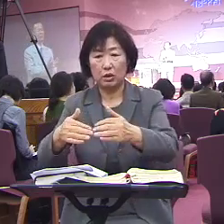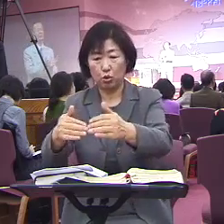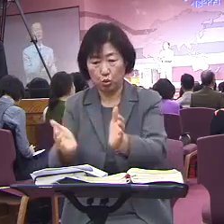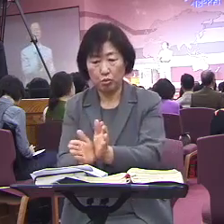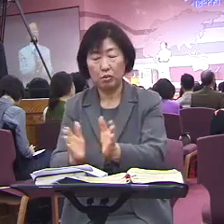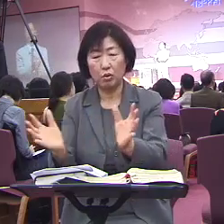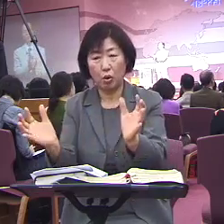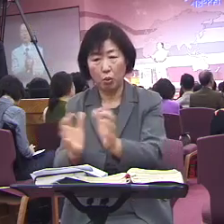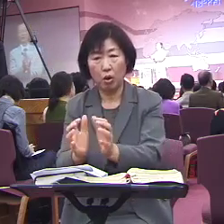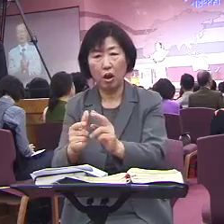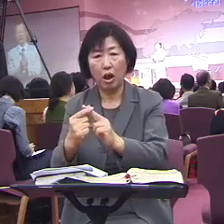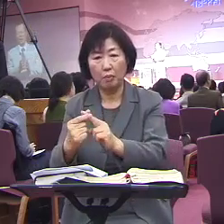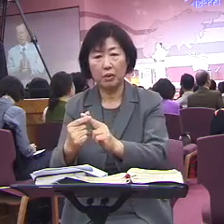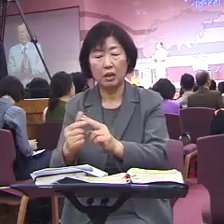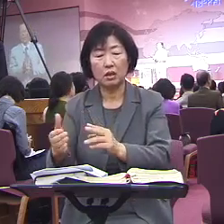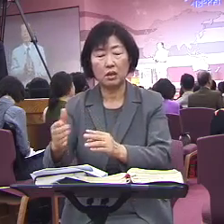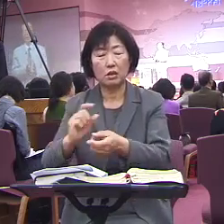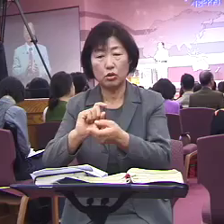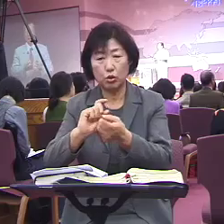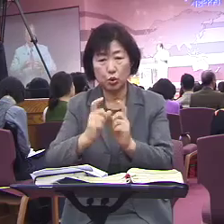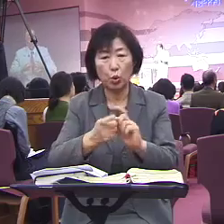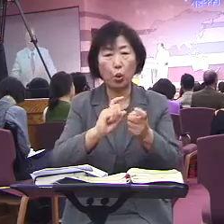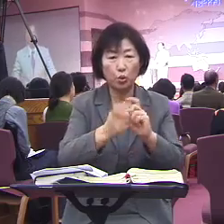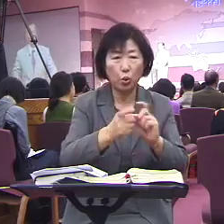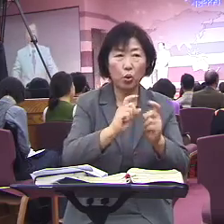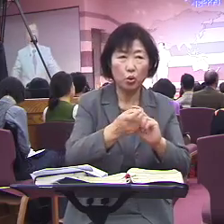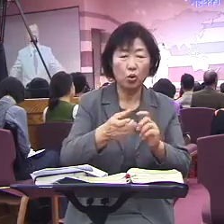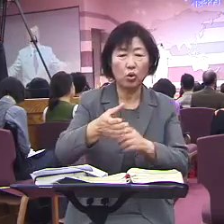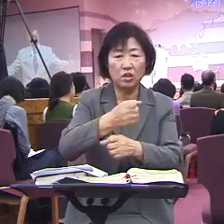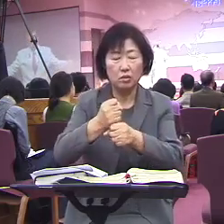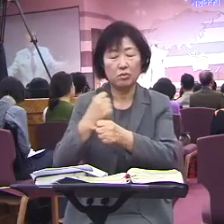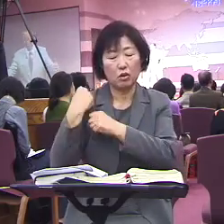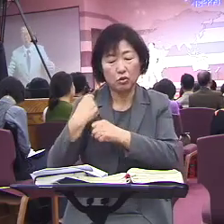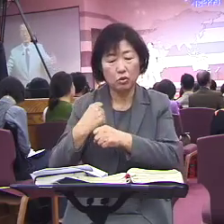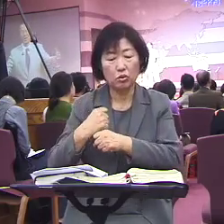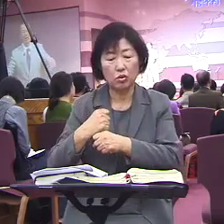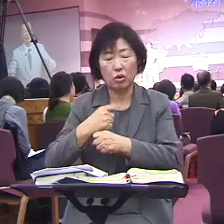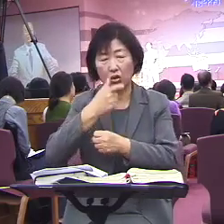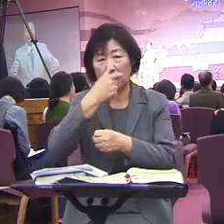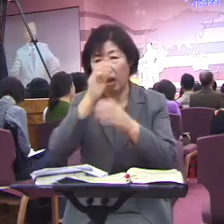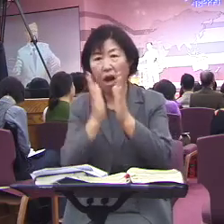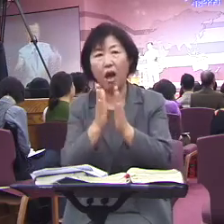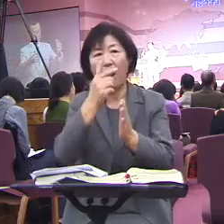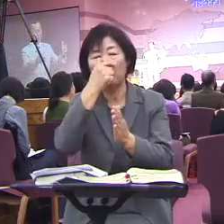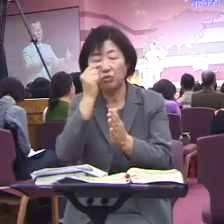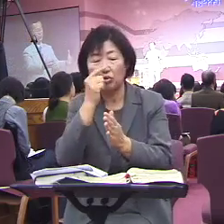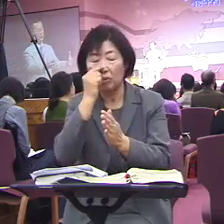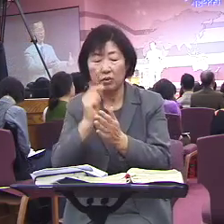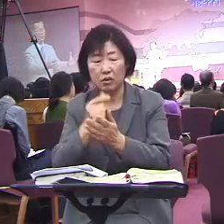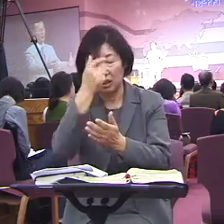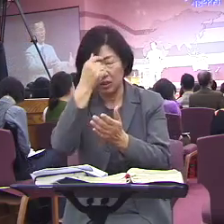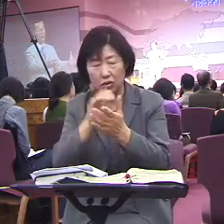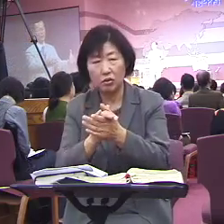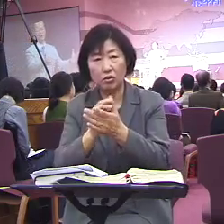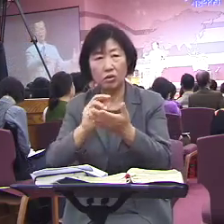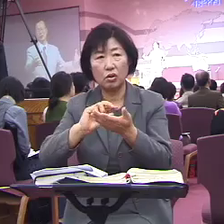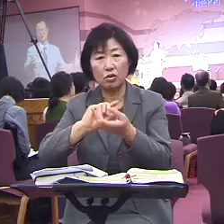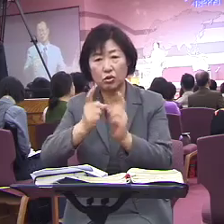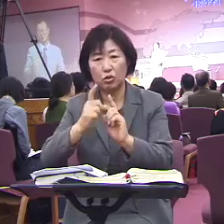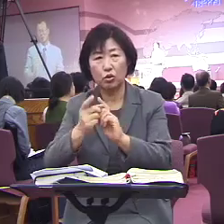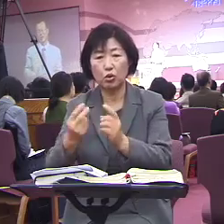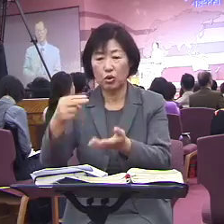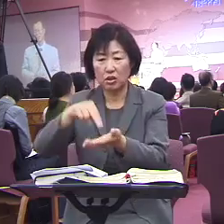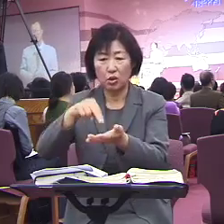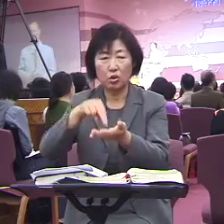같이 이렇게 서로 짐을 져주고, 내가 더 잘나서 말이 다 부족합니다. 기도하면서 사랑하면서 서로 세워주기 위해 이러한